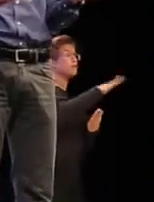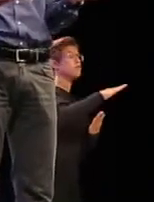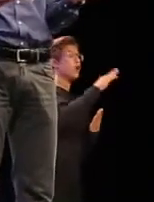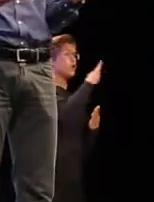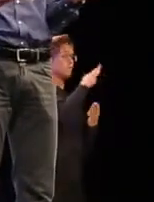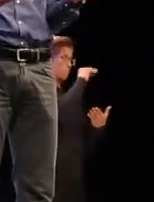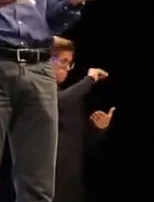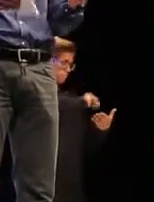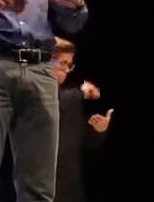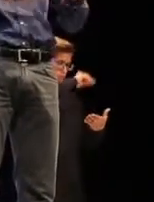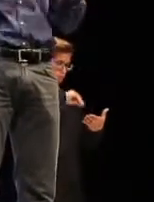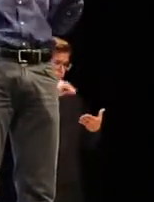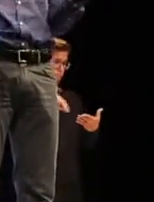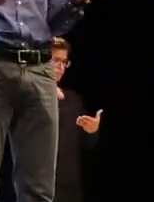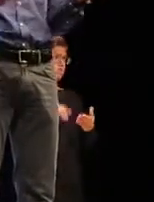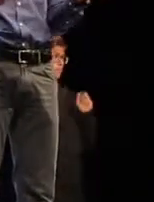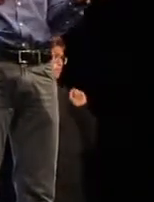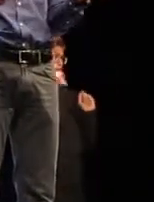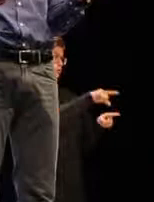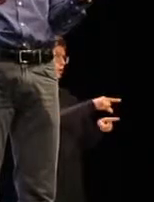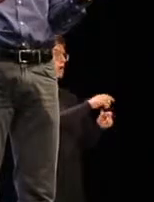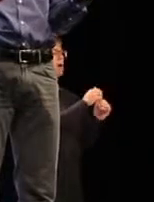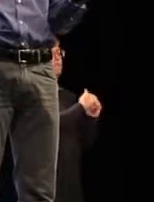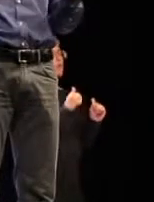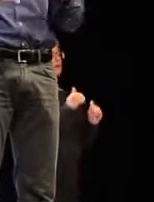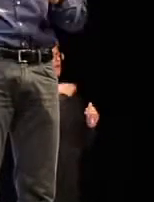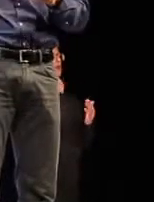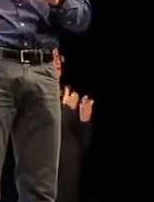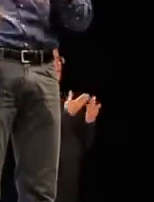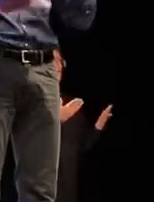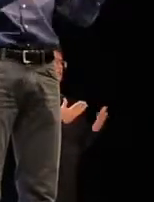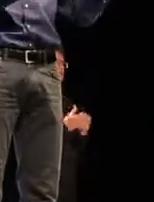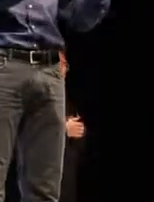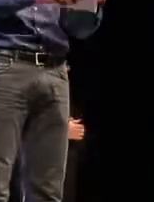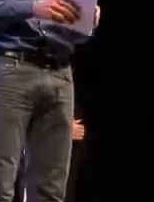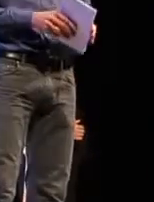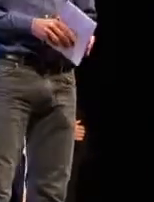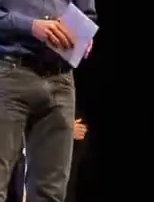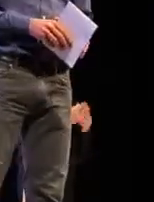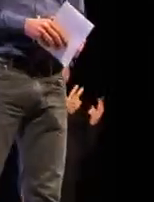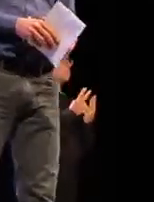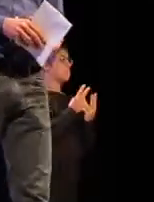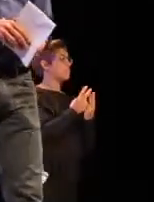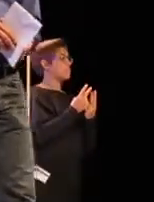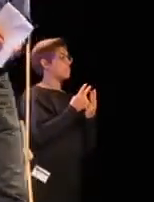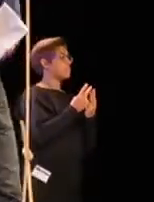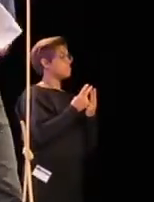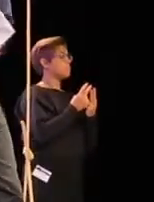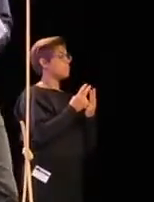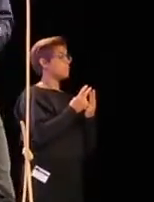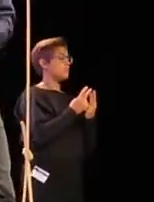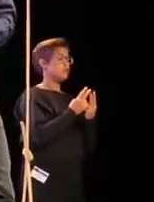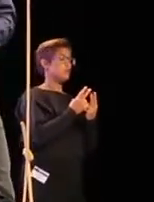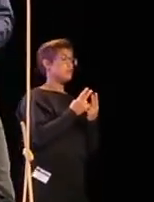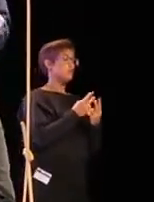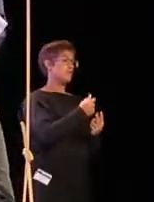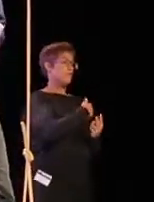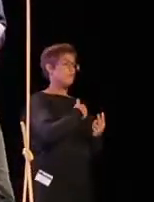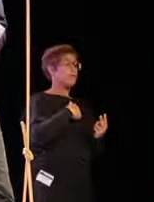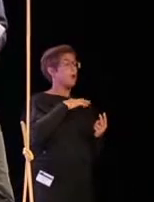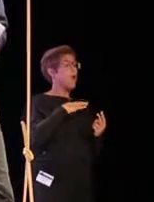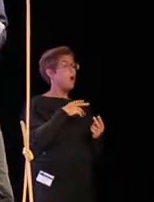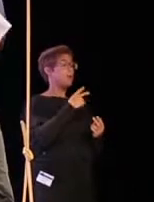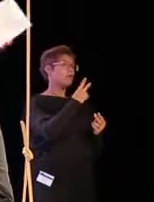saker om det tycker jag. Det ena är förstås att det är fullständigt otillräckligt. Det visar ju att vi medeltal kommer röra oss långt över 2 grader, antagligen 3